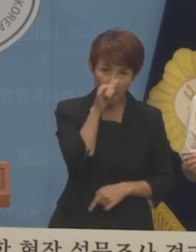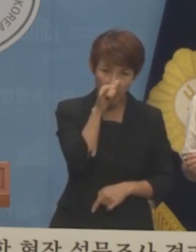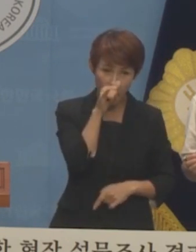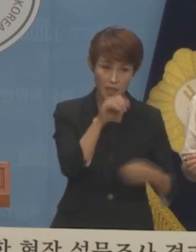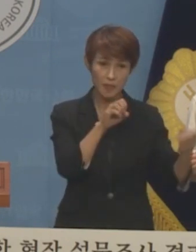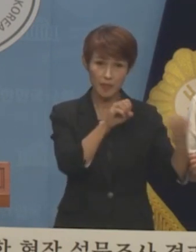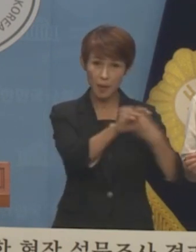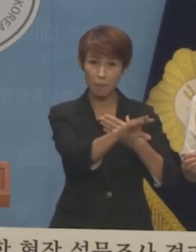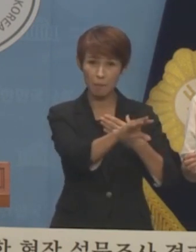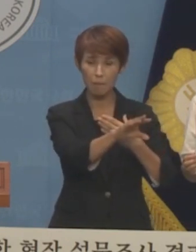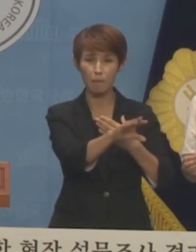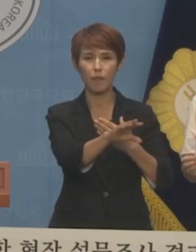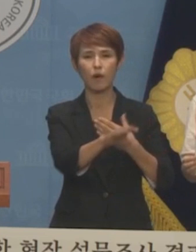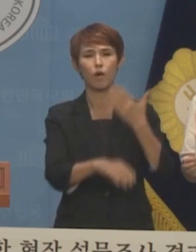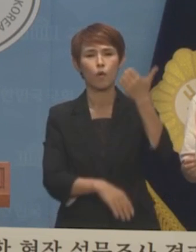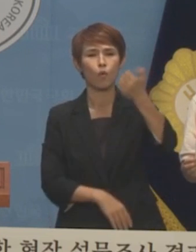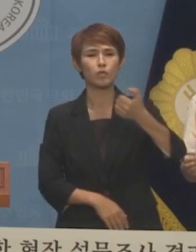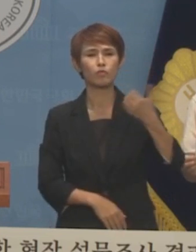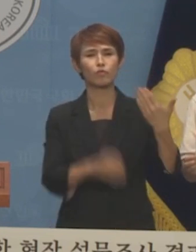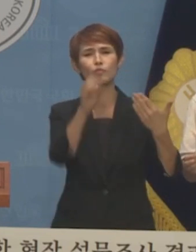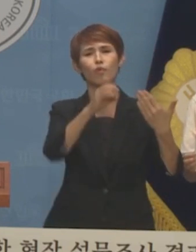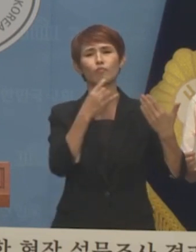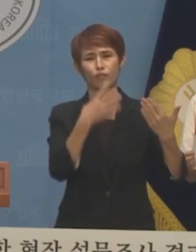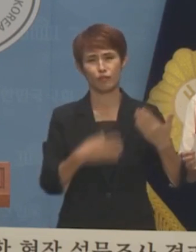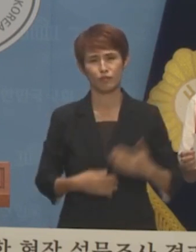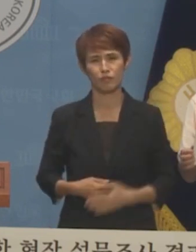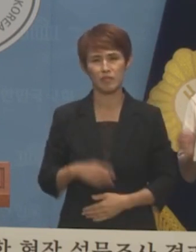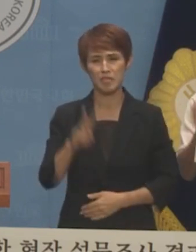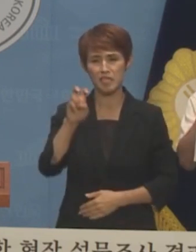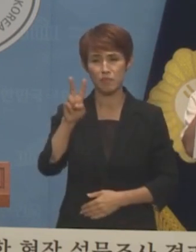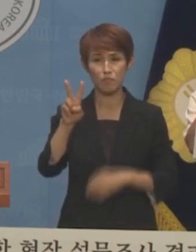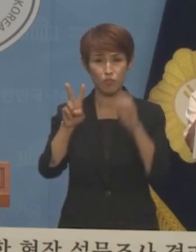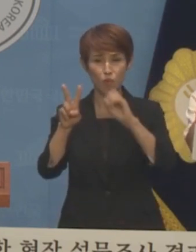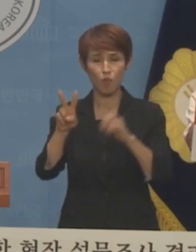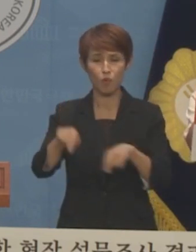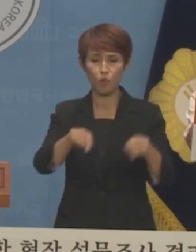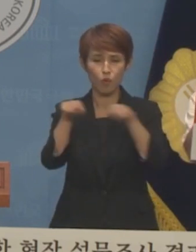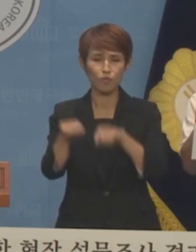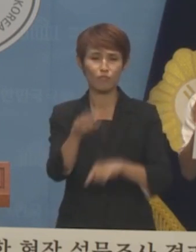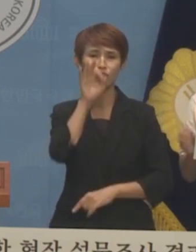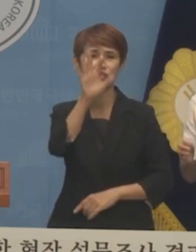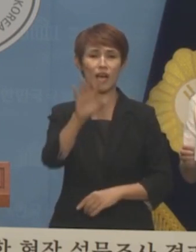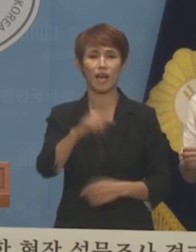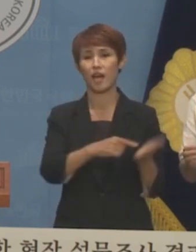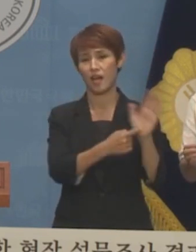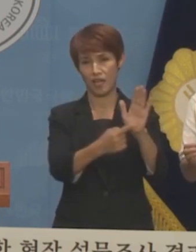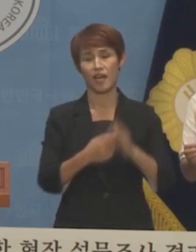응답한 비율은 59%에 그치고 22%는 불가능하다고 했습니다.